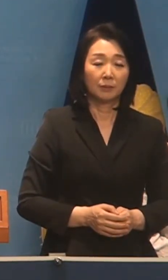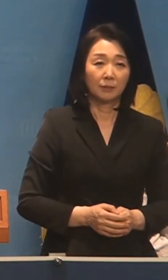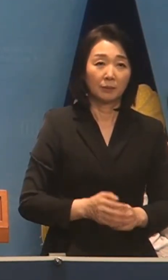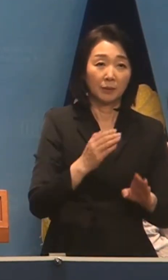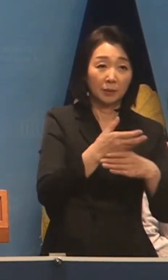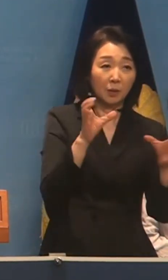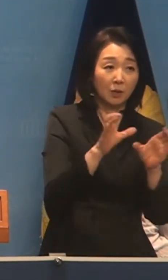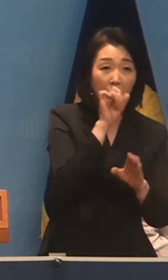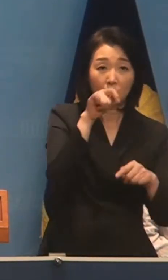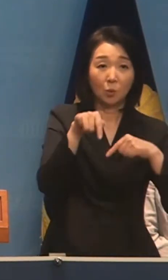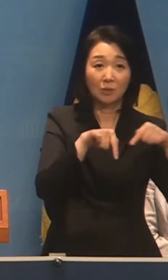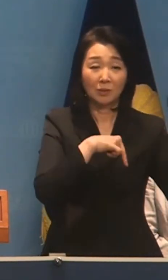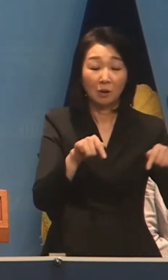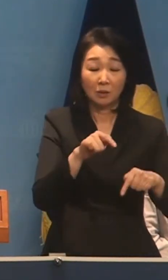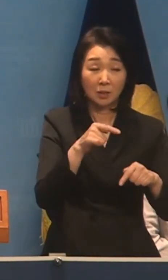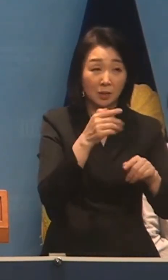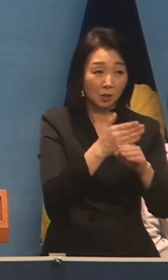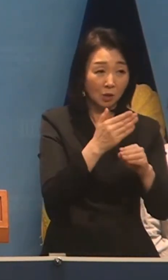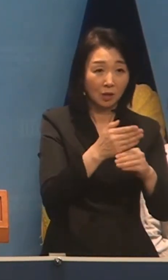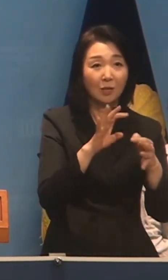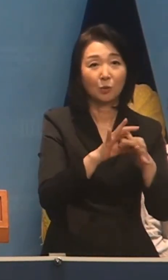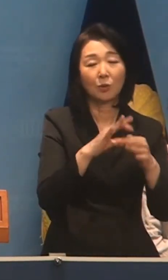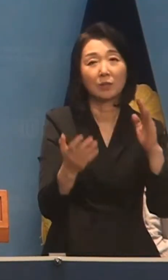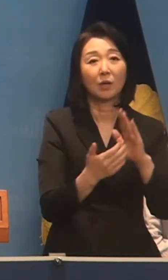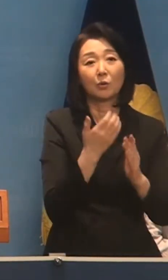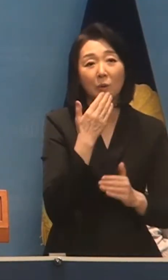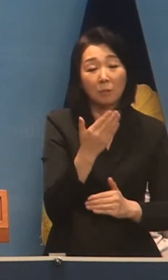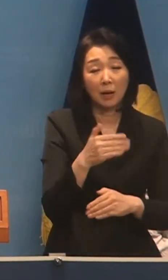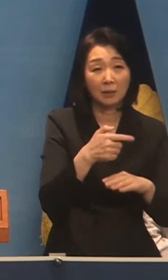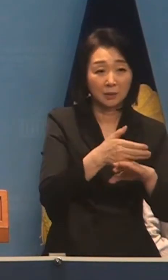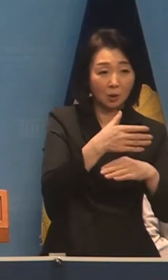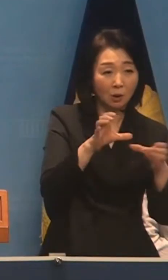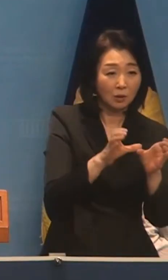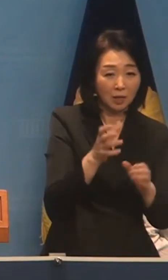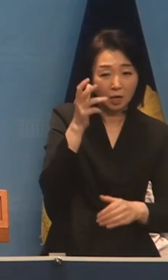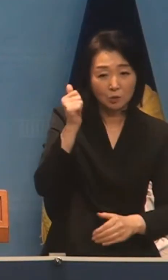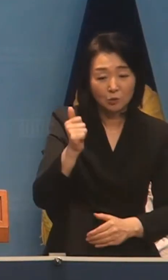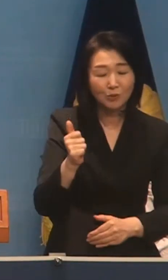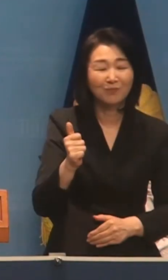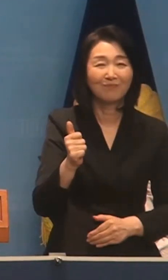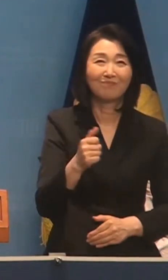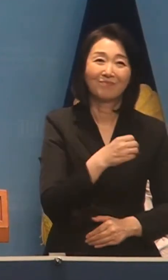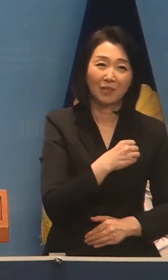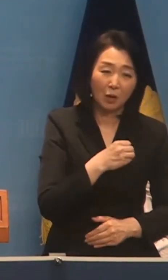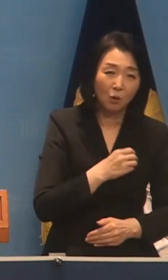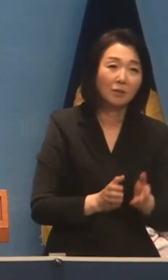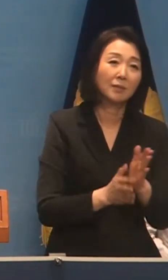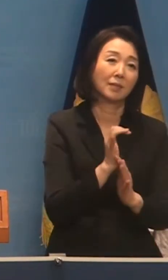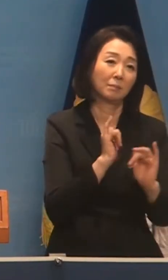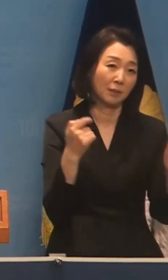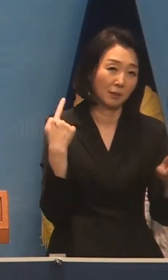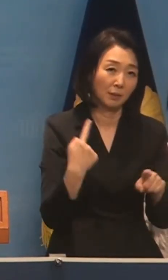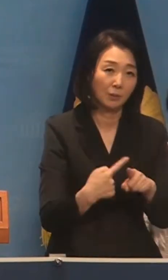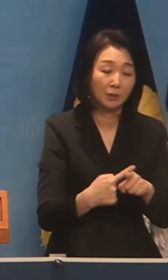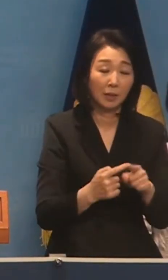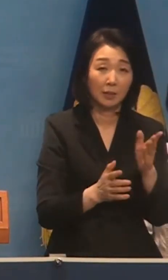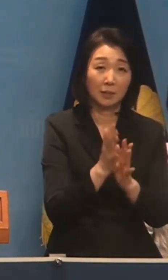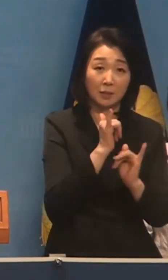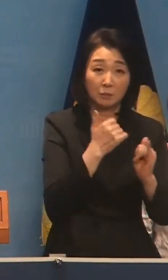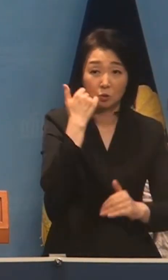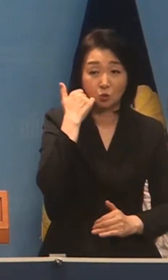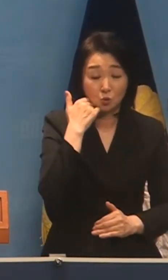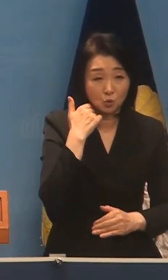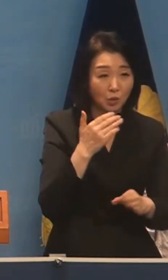정당, 좋은 정치는 정당을 통해서 이루어집니다. 정당의 주인은 당원이자 시민입니다. 시민이면